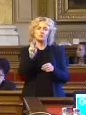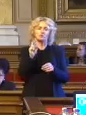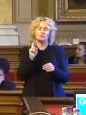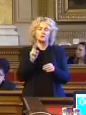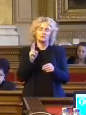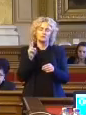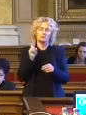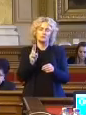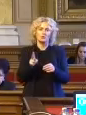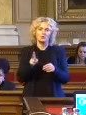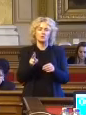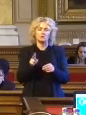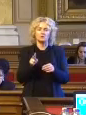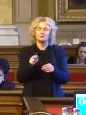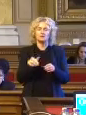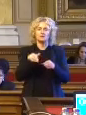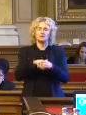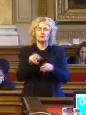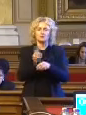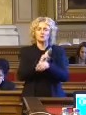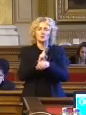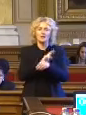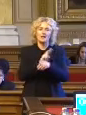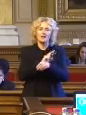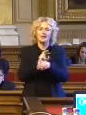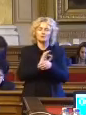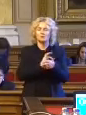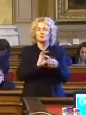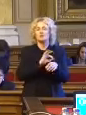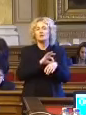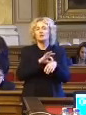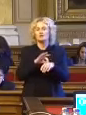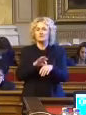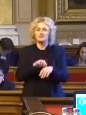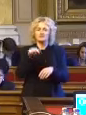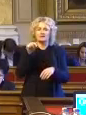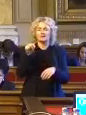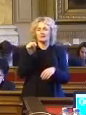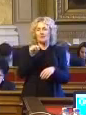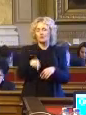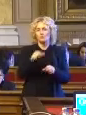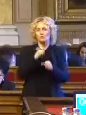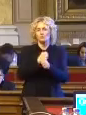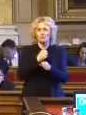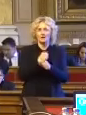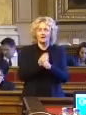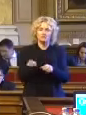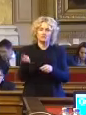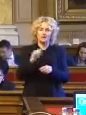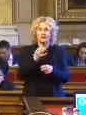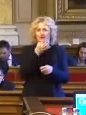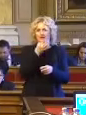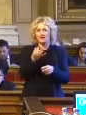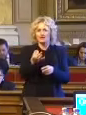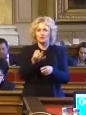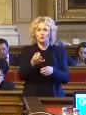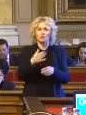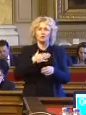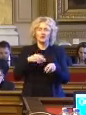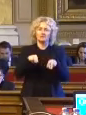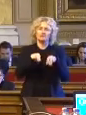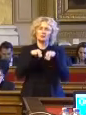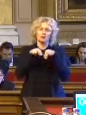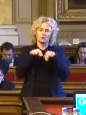irodavezető végezte, illetve vezette, és az ő munkásságáról szól természetesen. Én személy szerint tartózkodni fogok, nyilván az